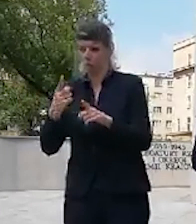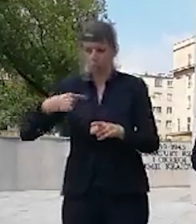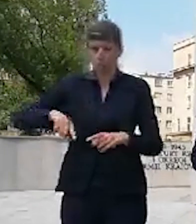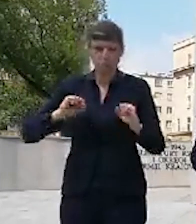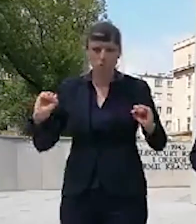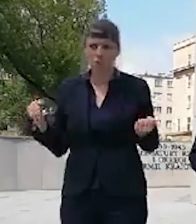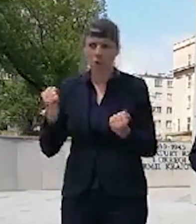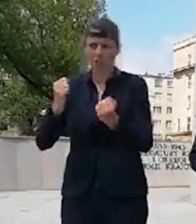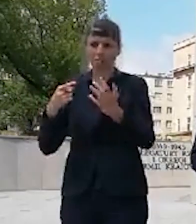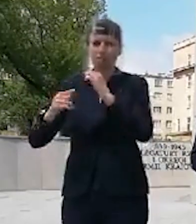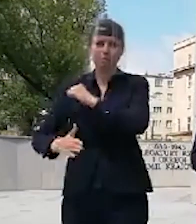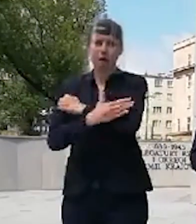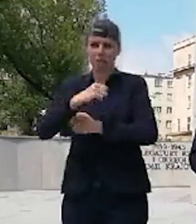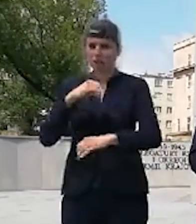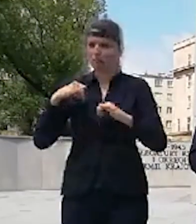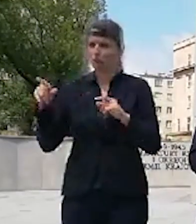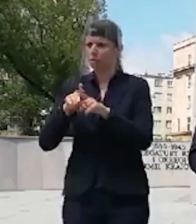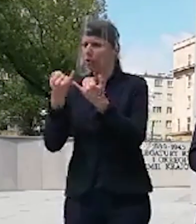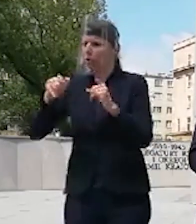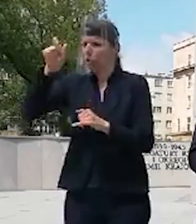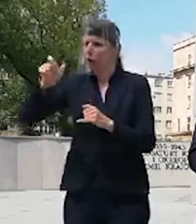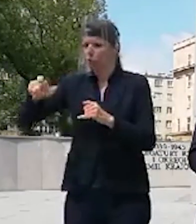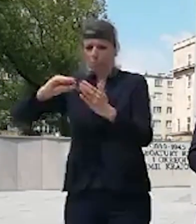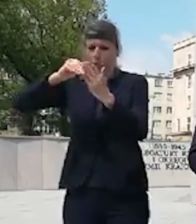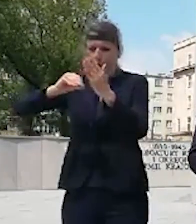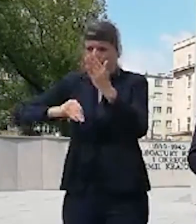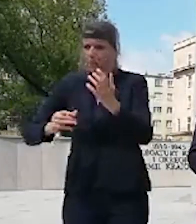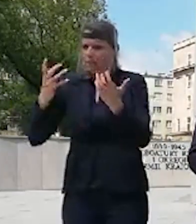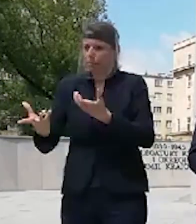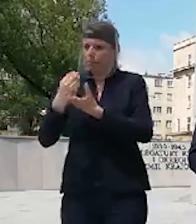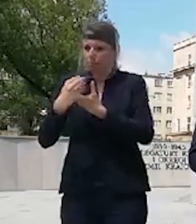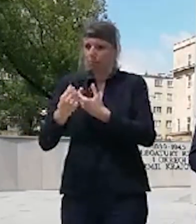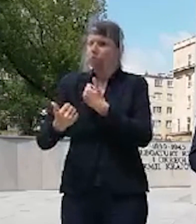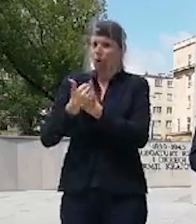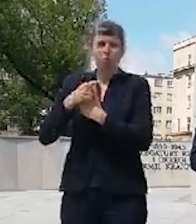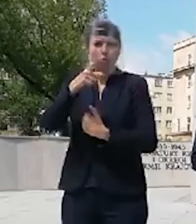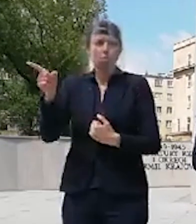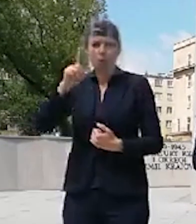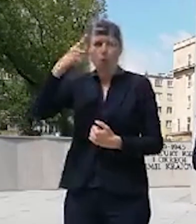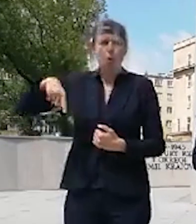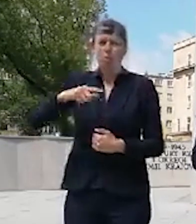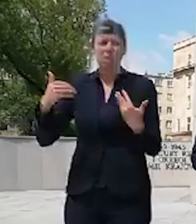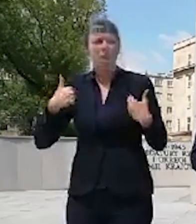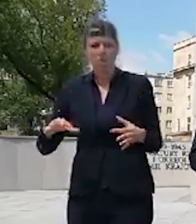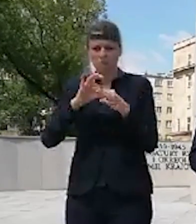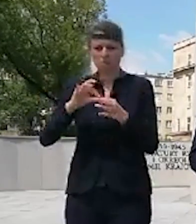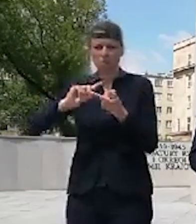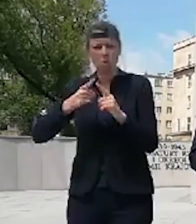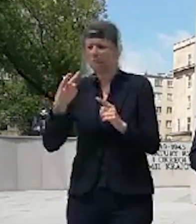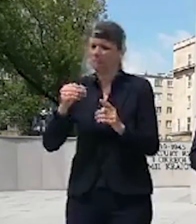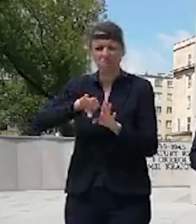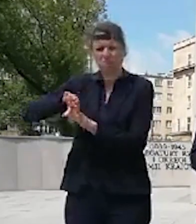naszego wsparcia samorządu włączają się rzesze ludzi. Ludzi, którzy nie chcą polityki, a chcą normalności w naszym życiu